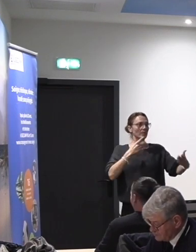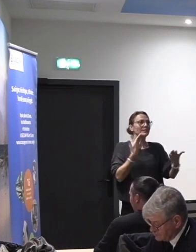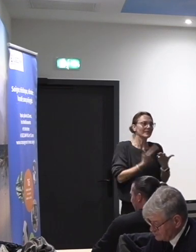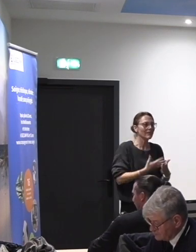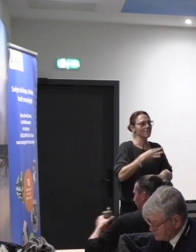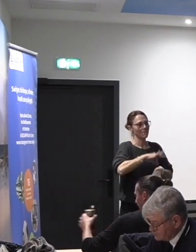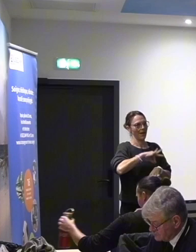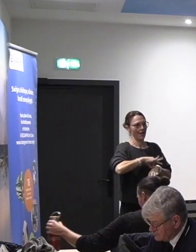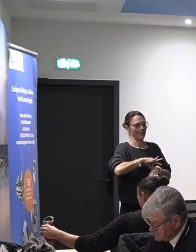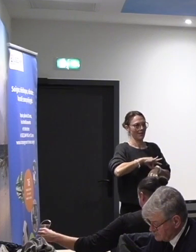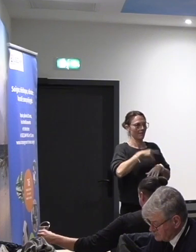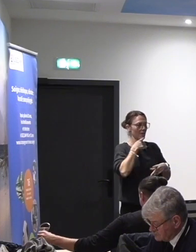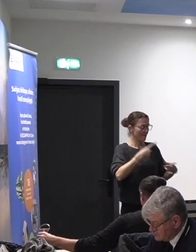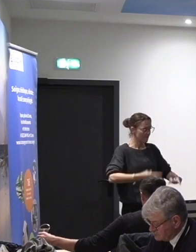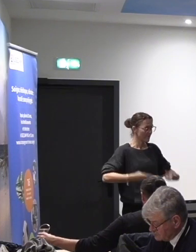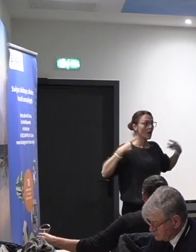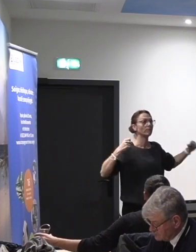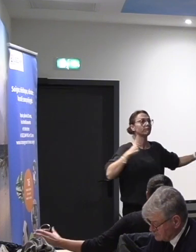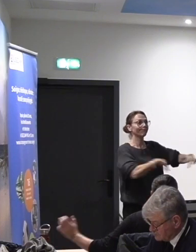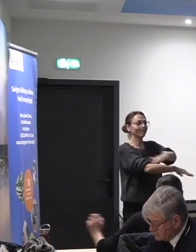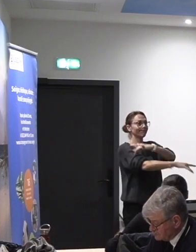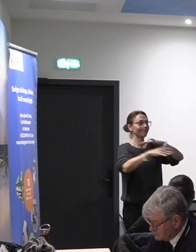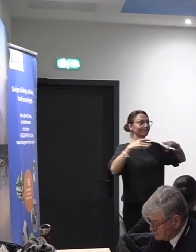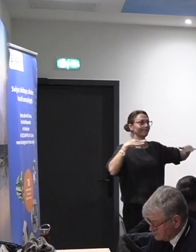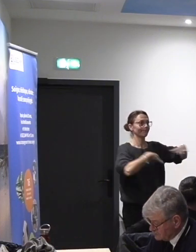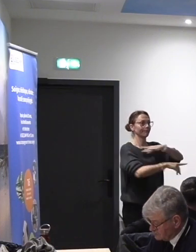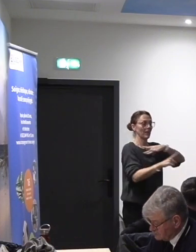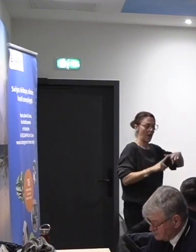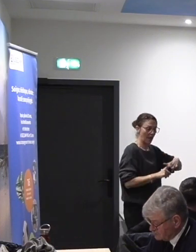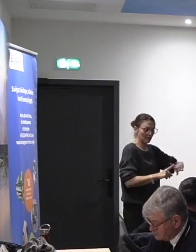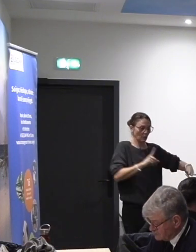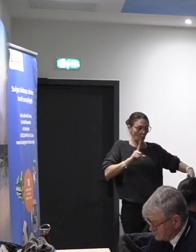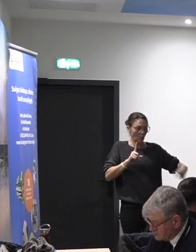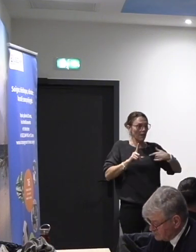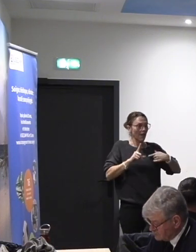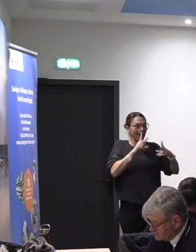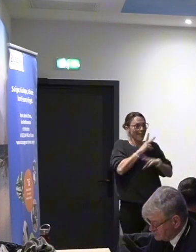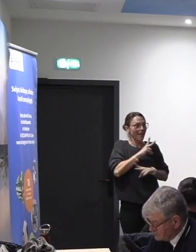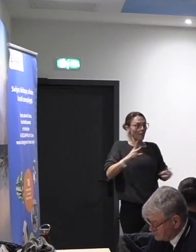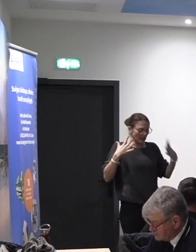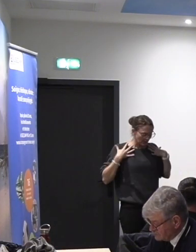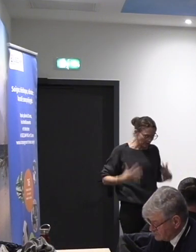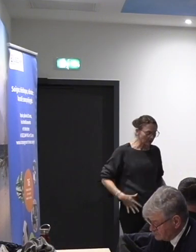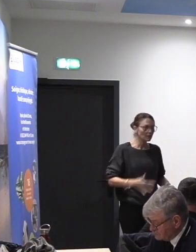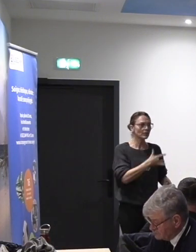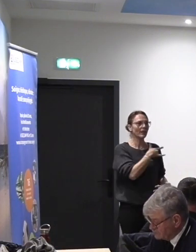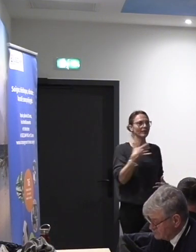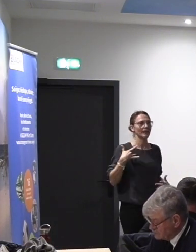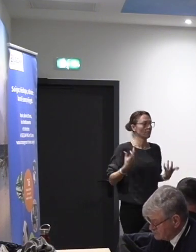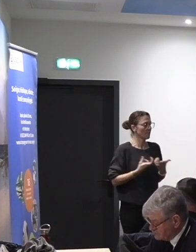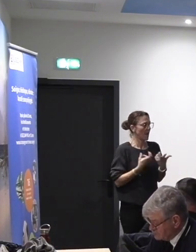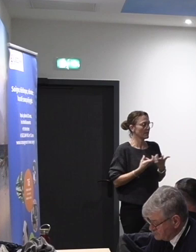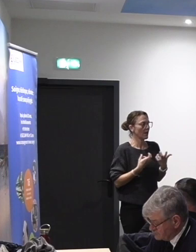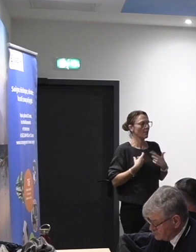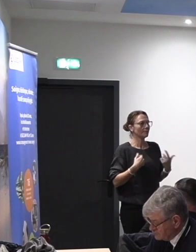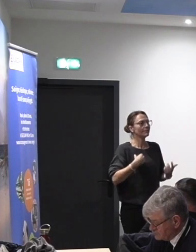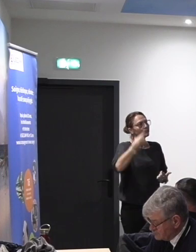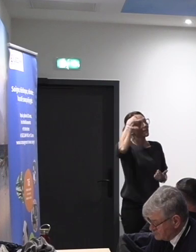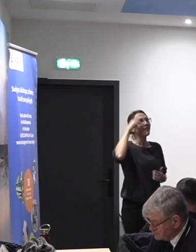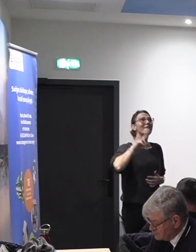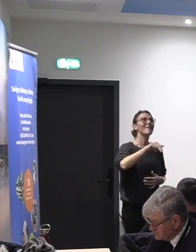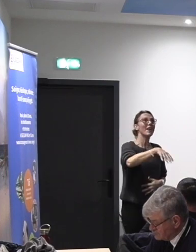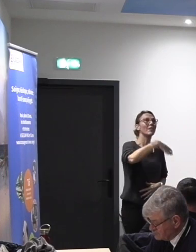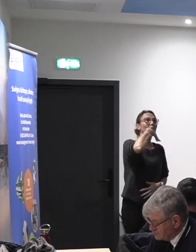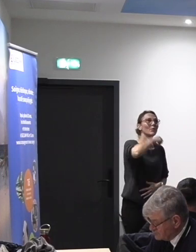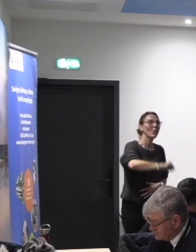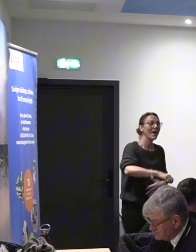exclu hors de la vie sans que, dans le fond, il y ait un problème d'état. Vous pouvez vous dire, quand je pense que bientôt c'est Noël